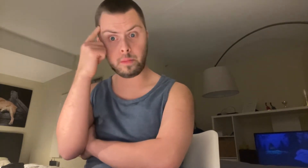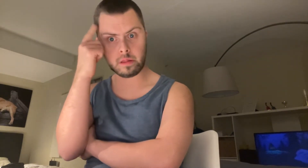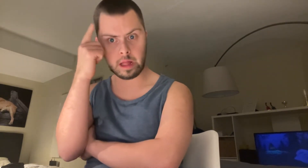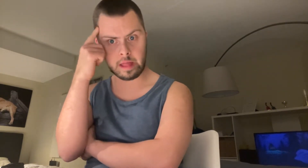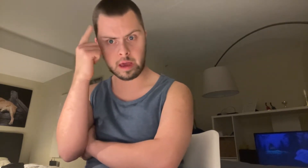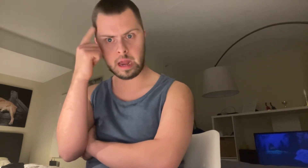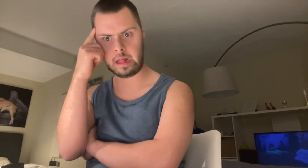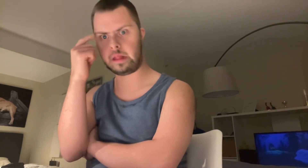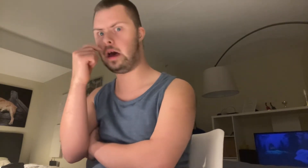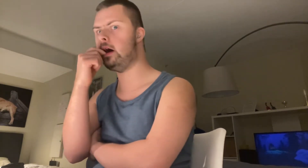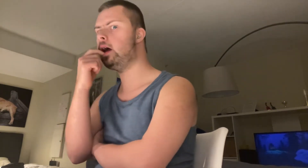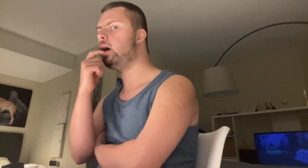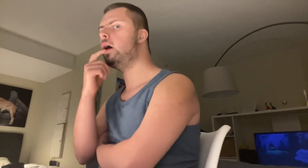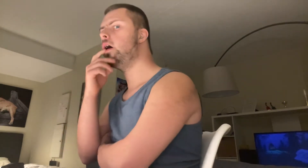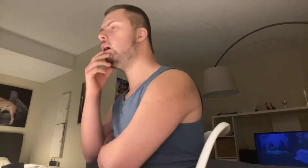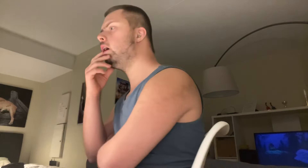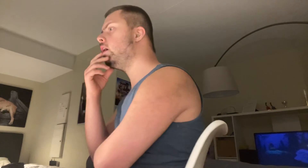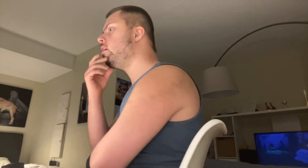jag måste täcka lite.